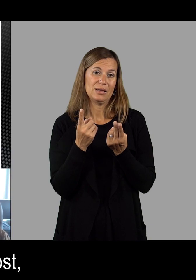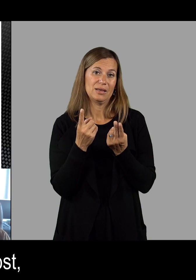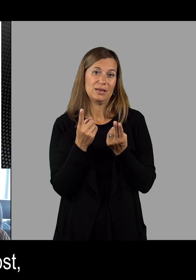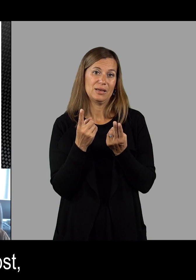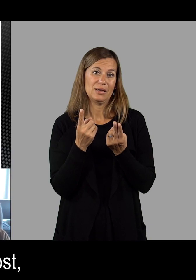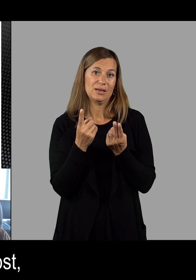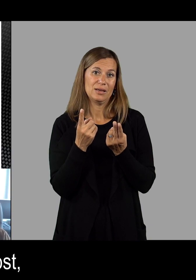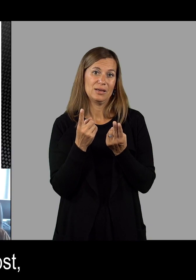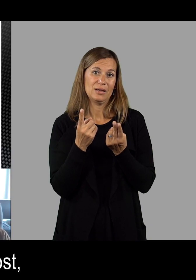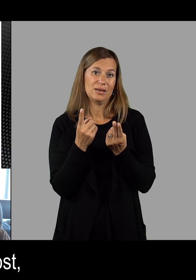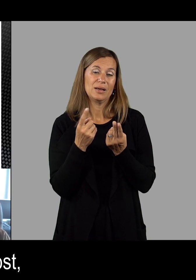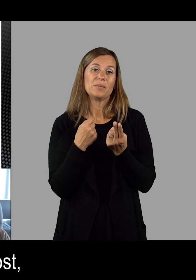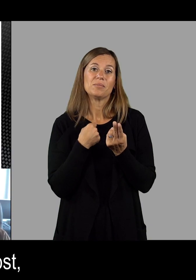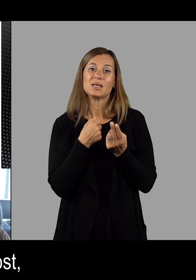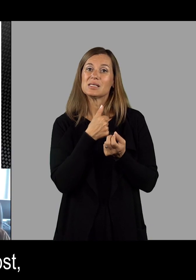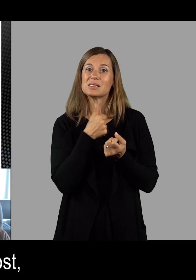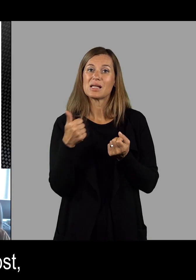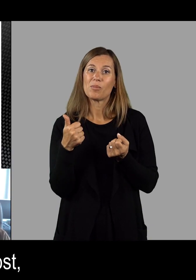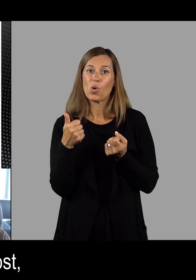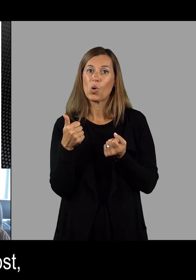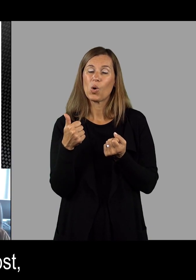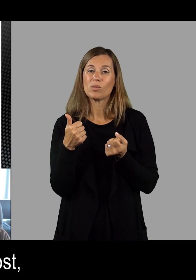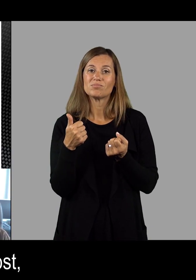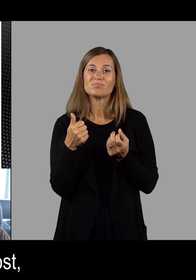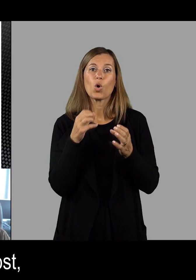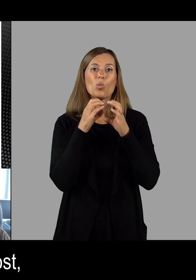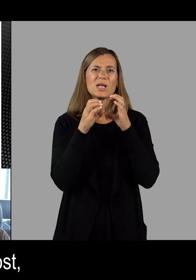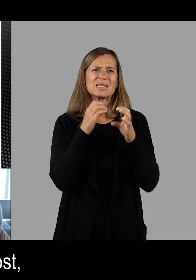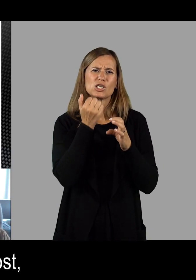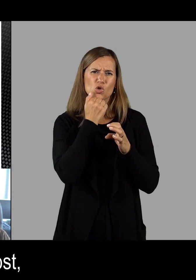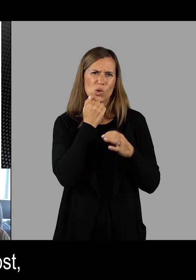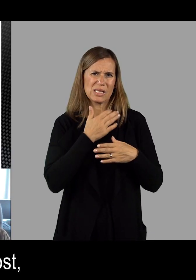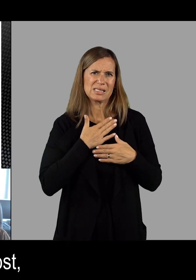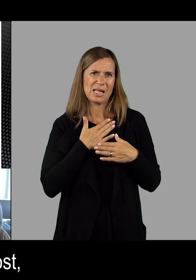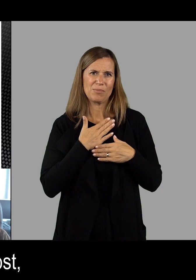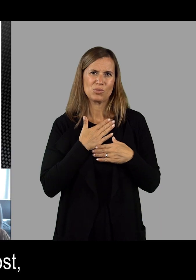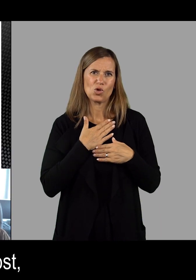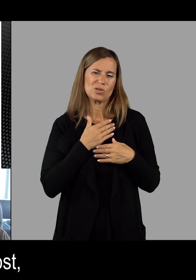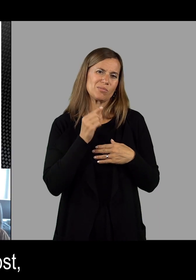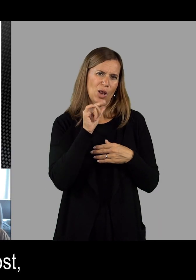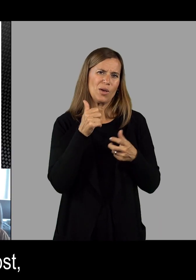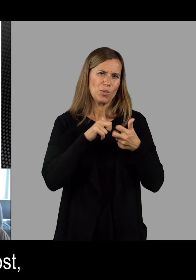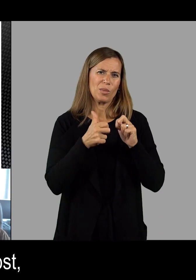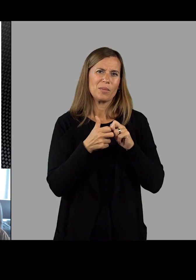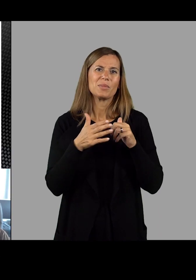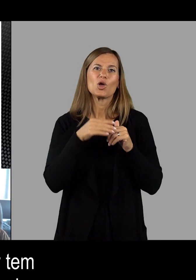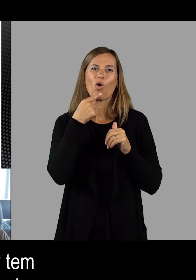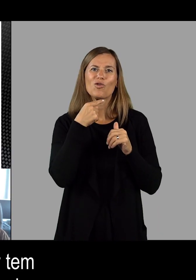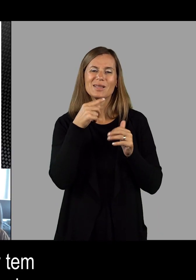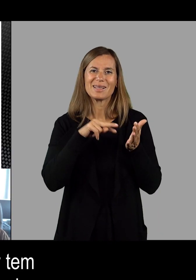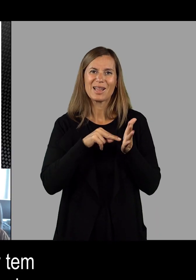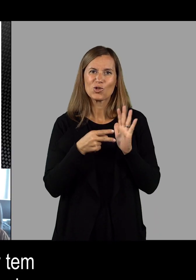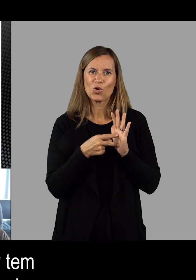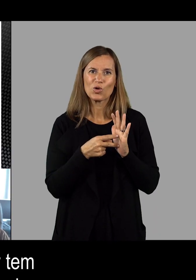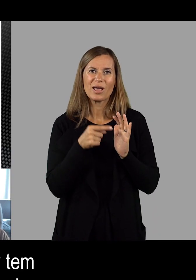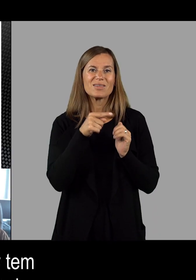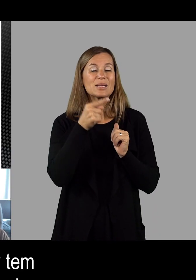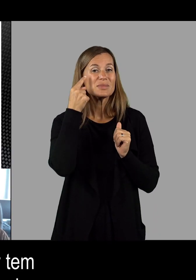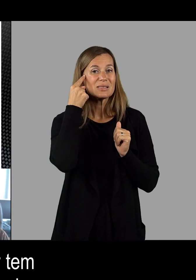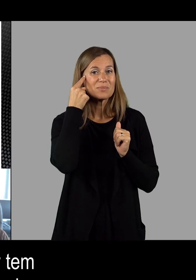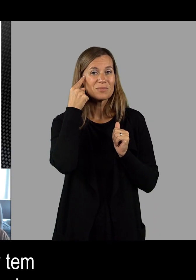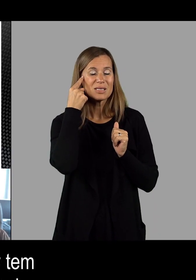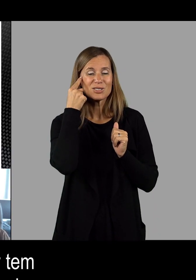se opravičujem, samo komunikacijsko zasebnost, da je malo problematična pri govornih tehnologijah v